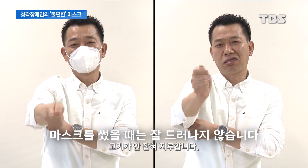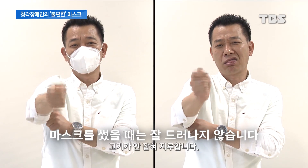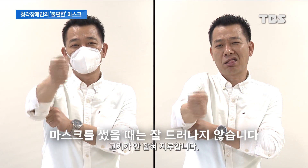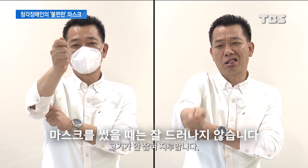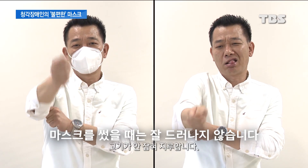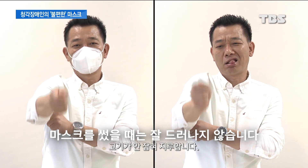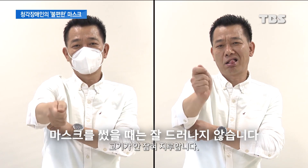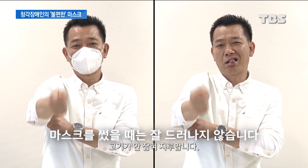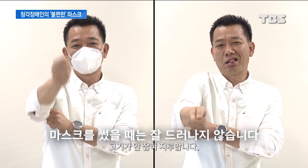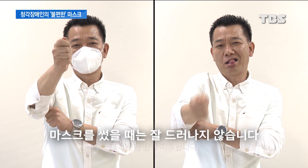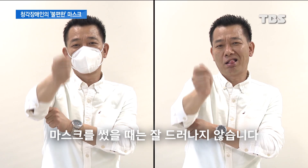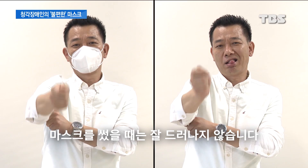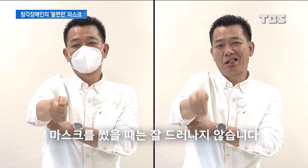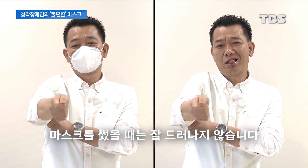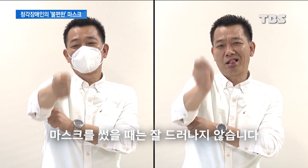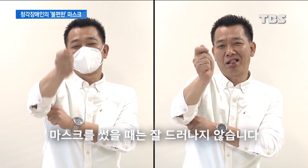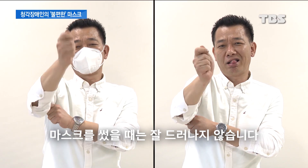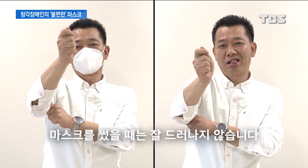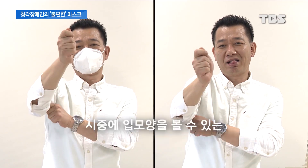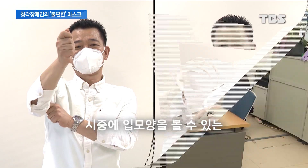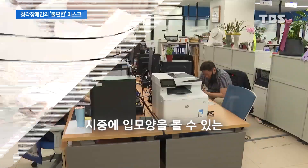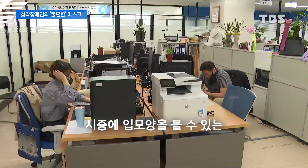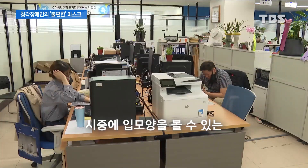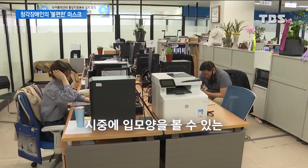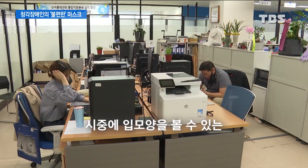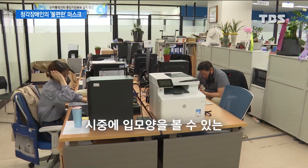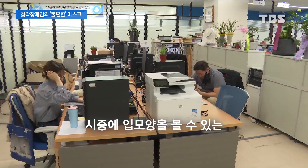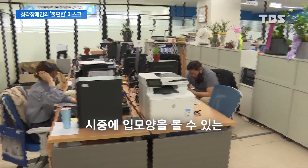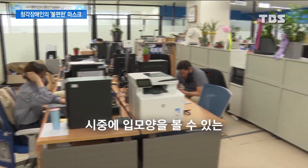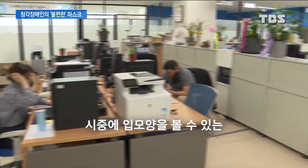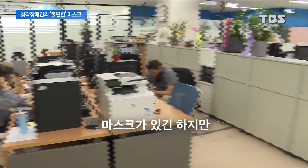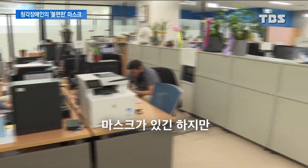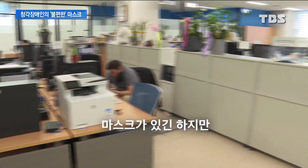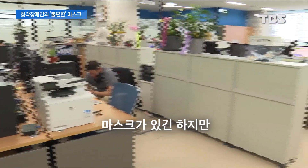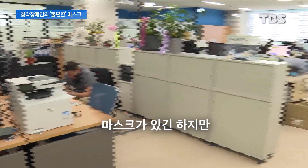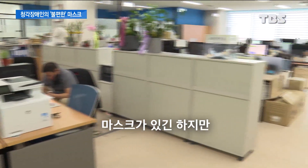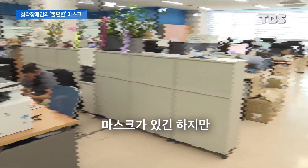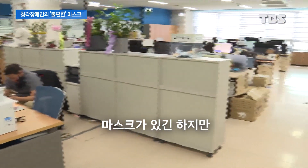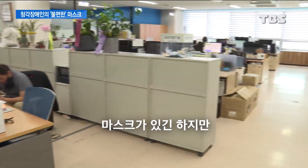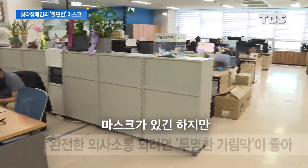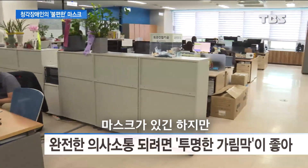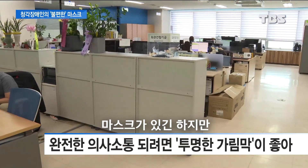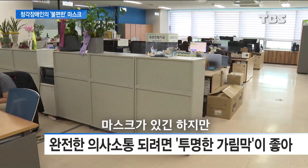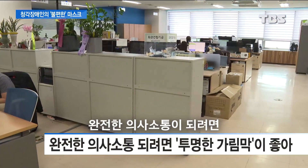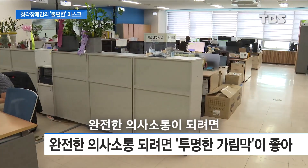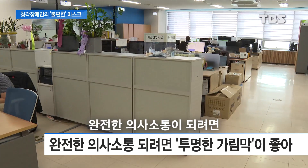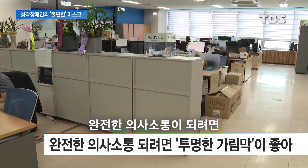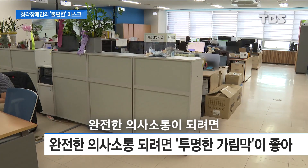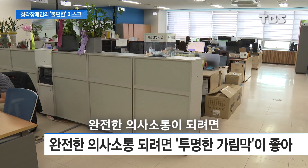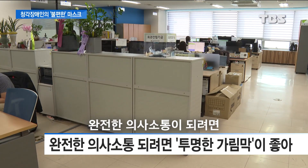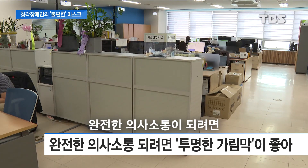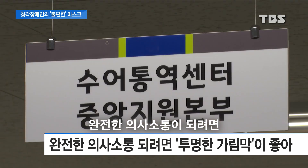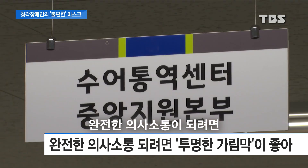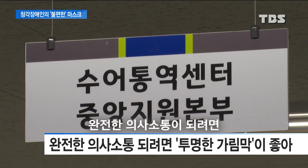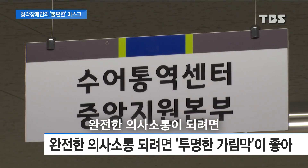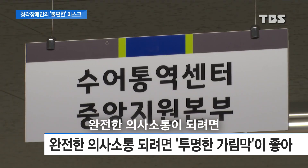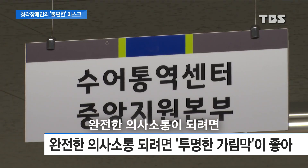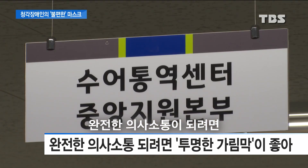잘 드러나지 않습니다. 시중에 입모양을 볼 수 있는 마스크가 있긴 하지만 완전한 의사소통이 되려면